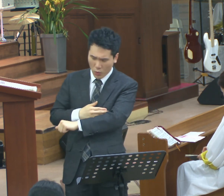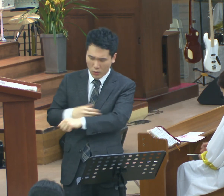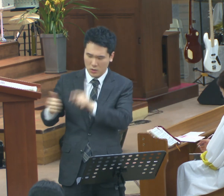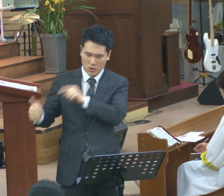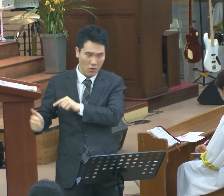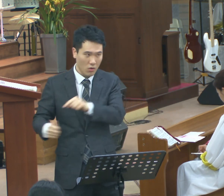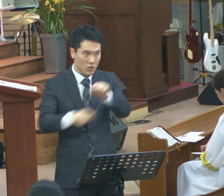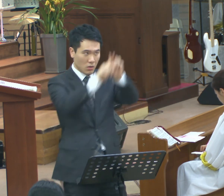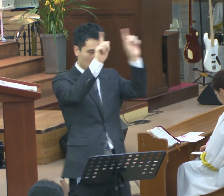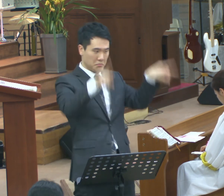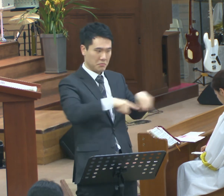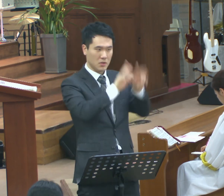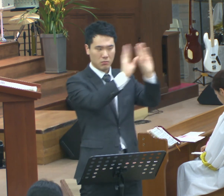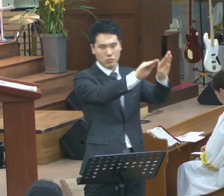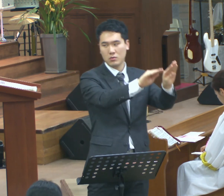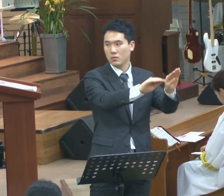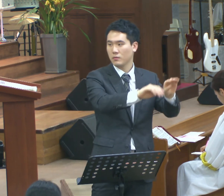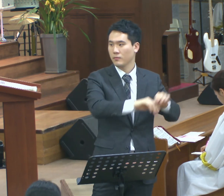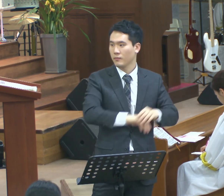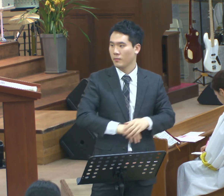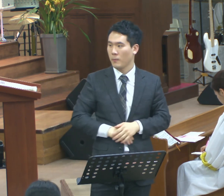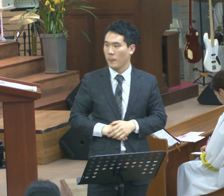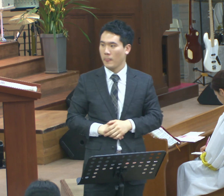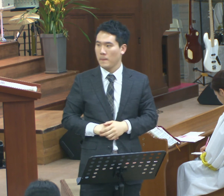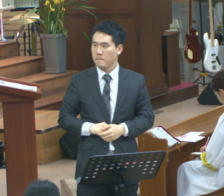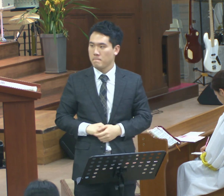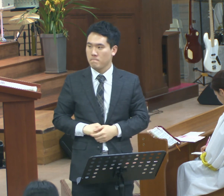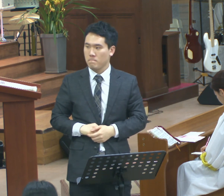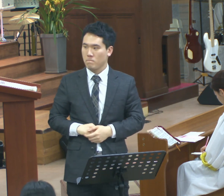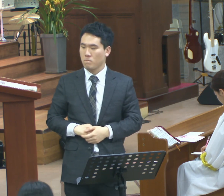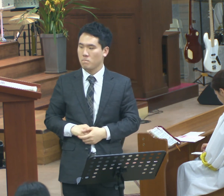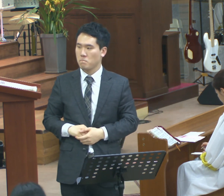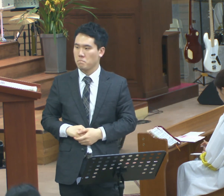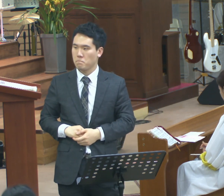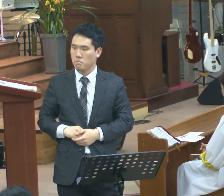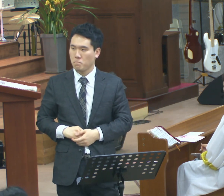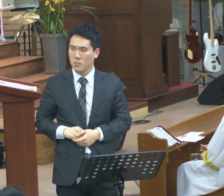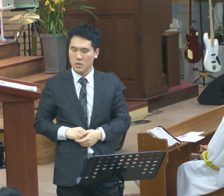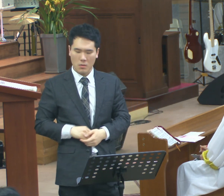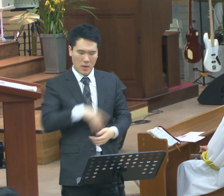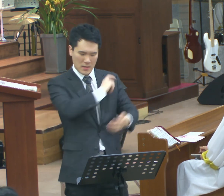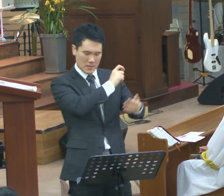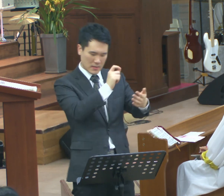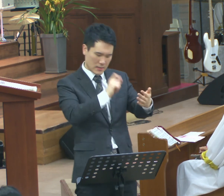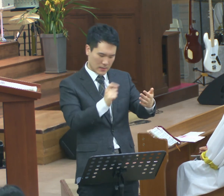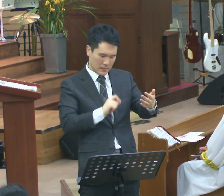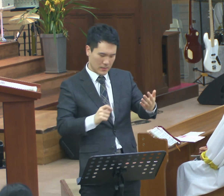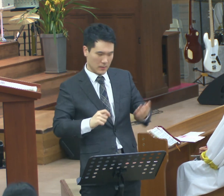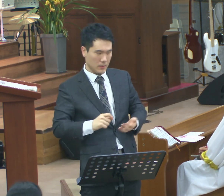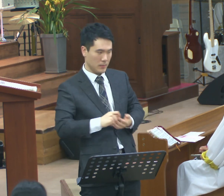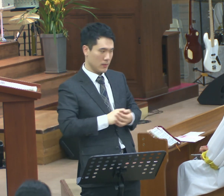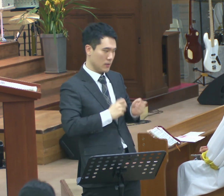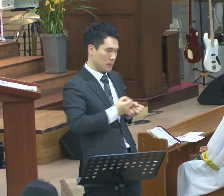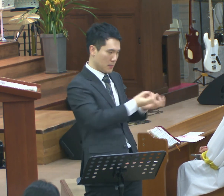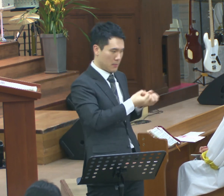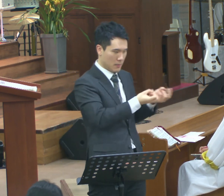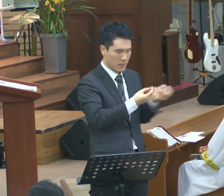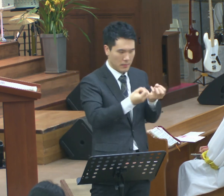논문을 썼어요. 그리고 지식층에게 계속 보내가지고 유럽을 뒤집었어요. 오늘 웅크리고